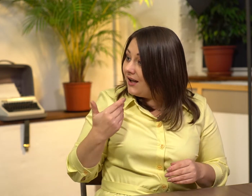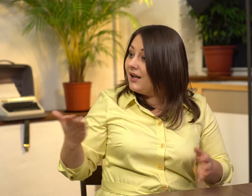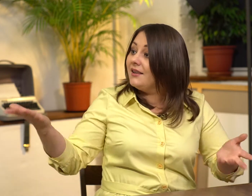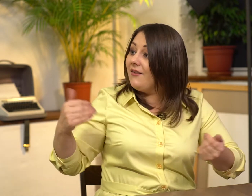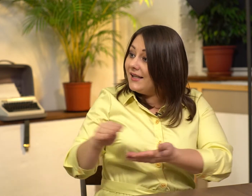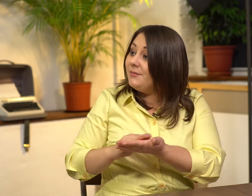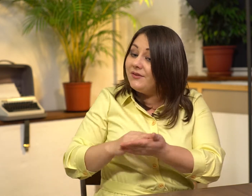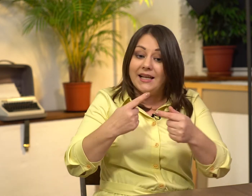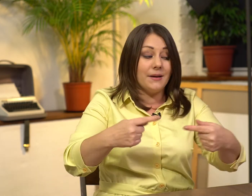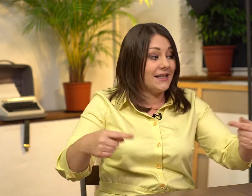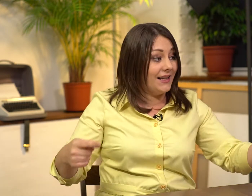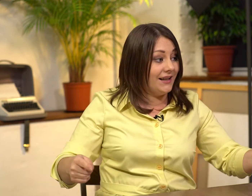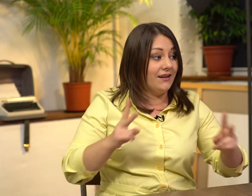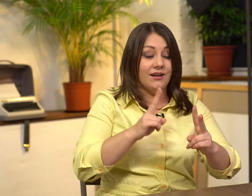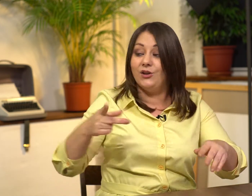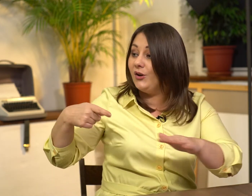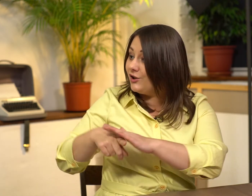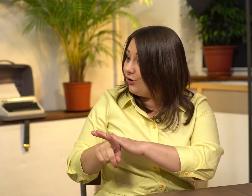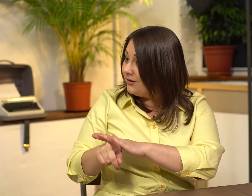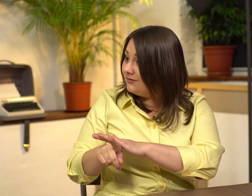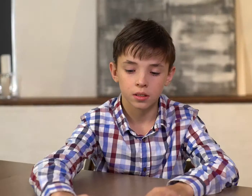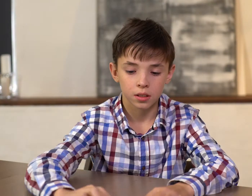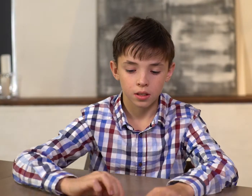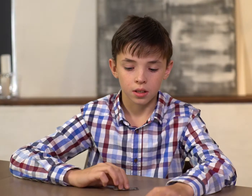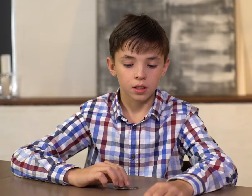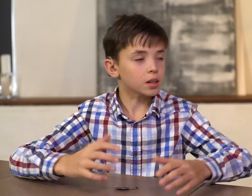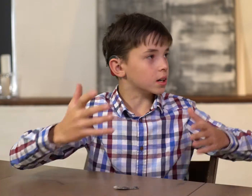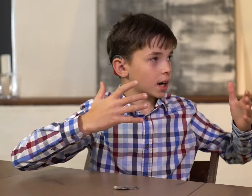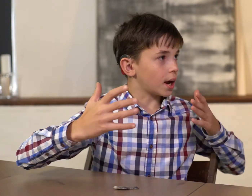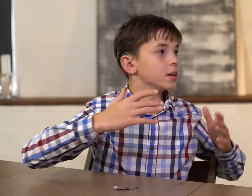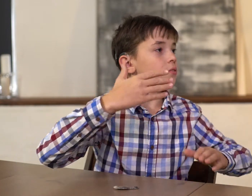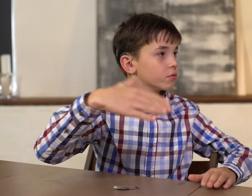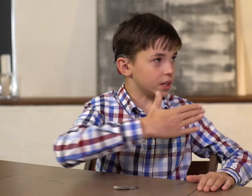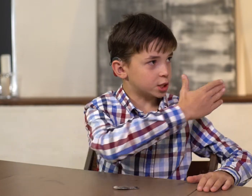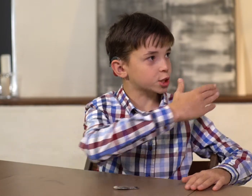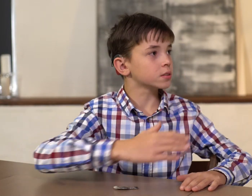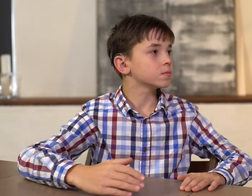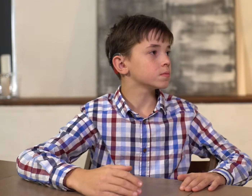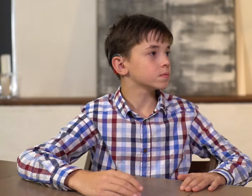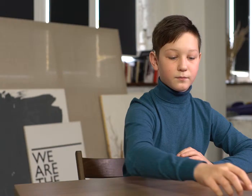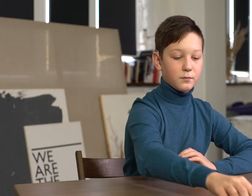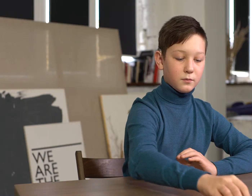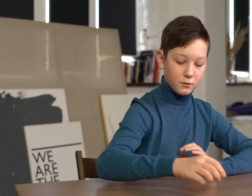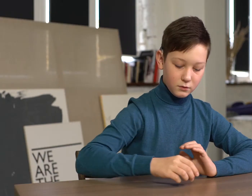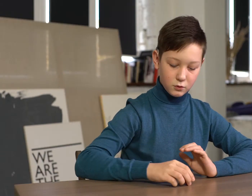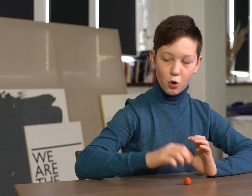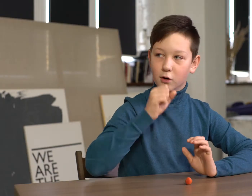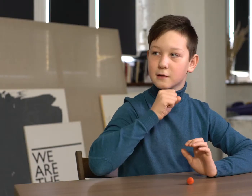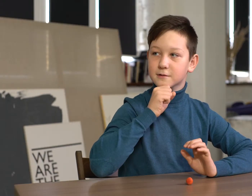Давайте повторим остальные. Кто начнет? Grey fish. Orange